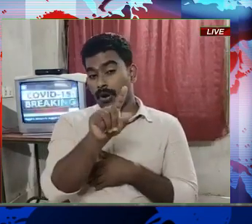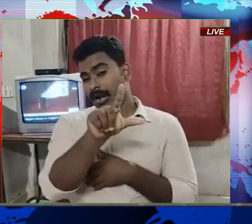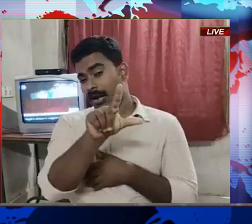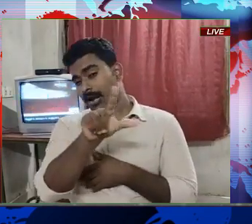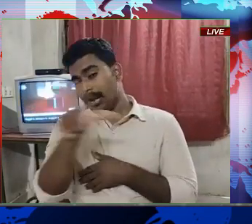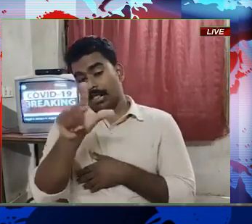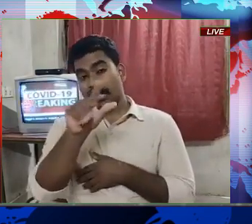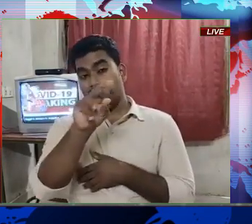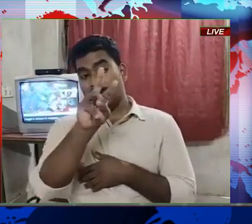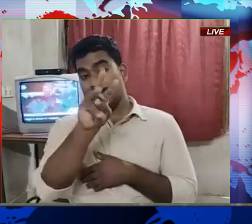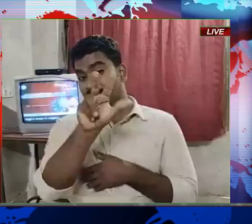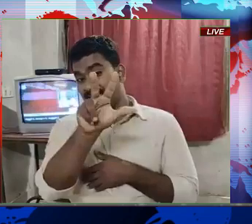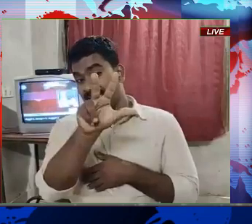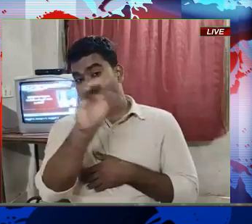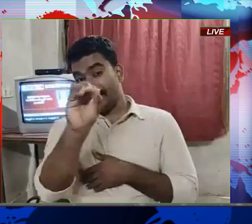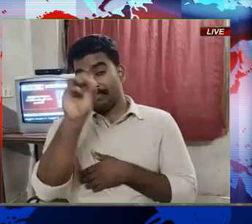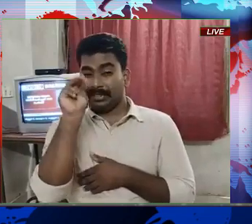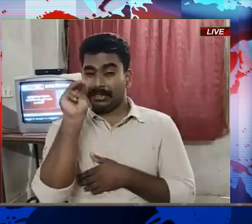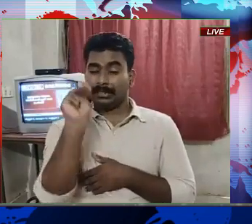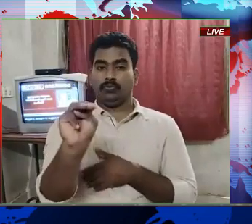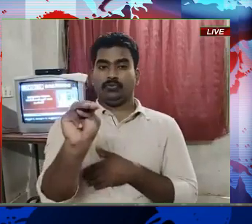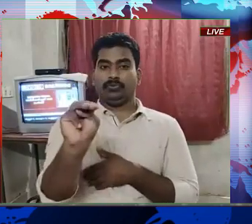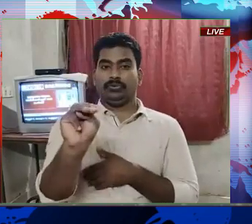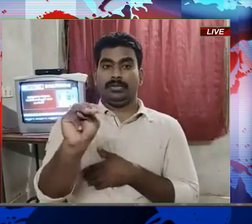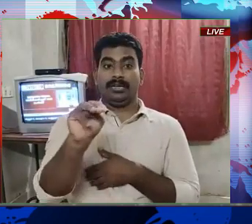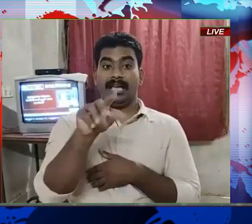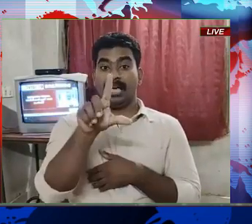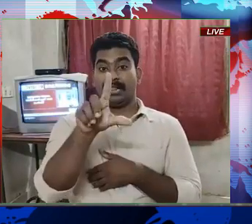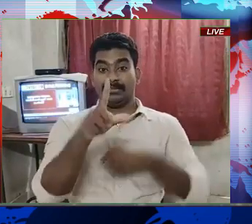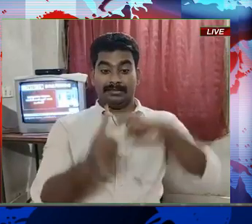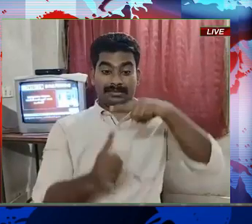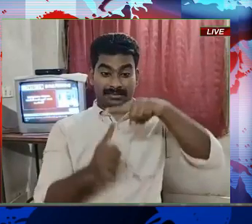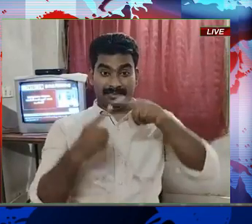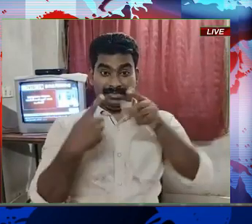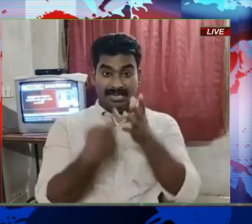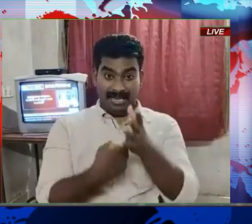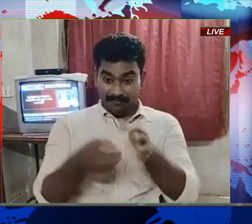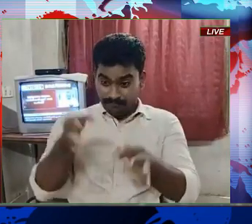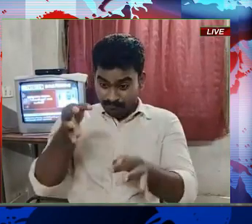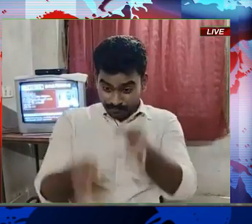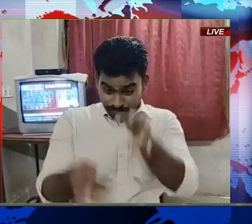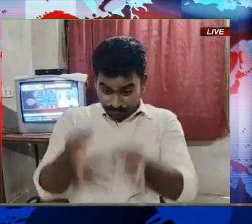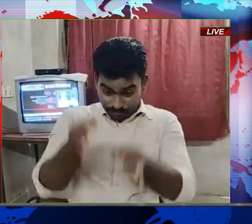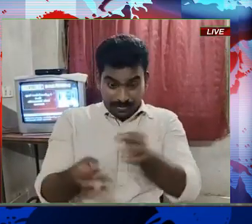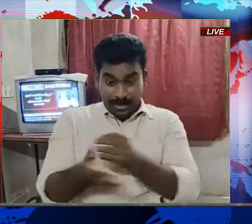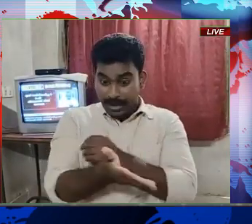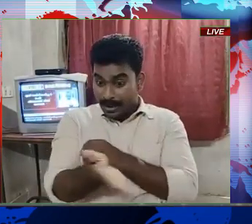എൻഡോസൾഫാൻ ദുരിതബാധിതർക്ക് സൗജന്യ അരി വീടുകളിലെത്തിക്കും.